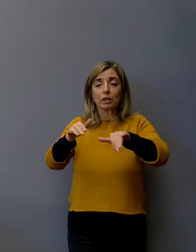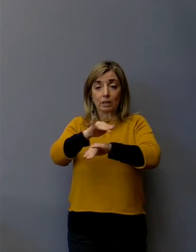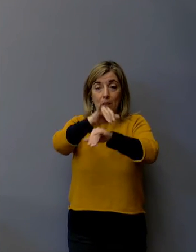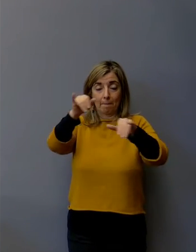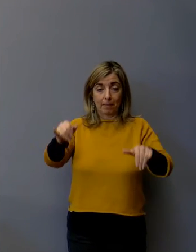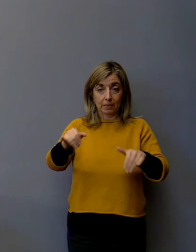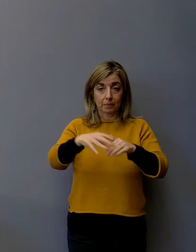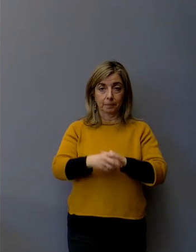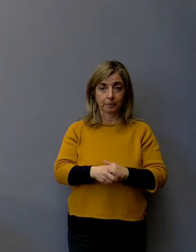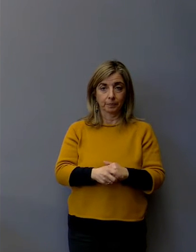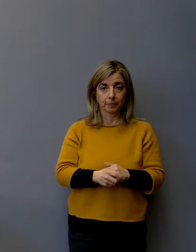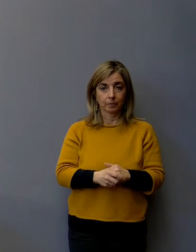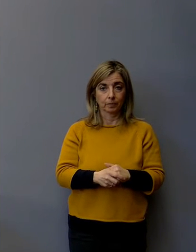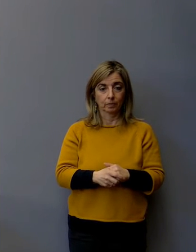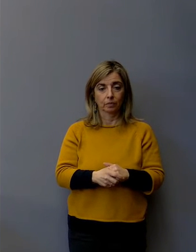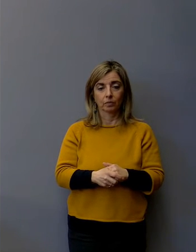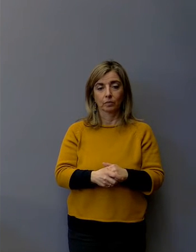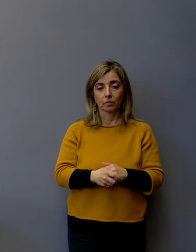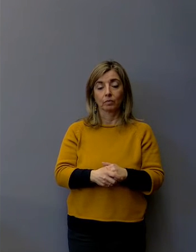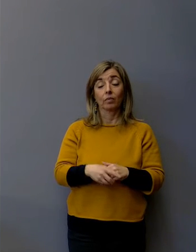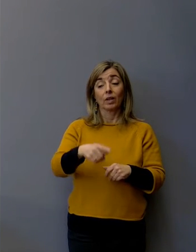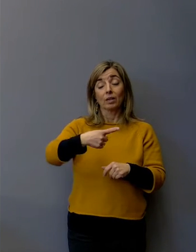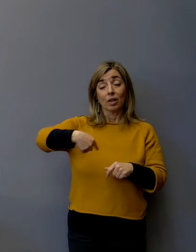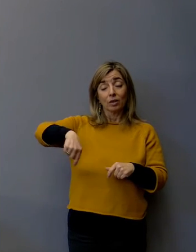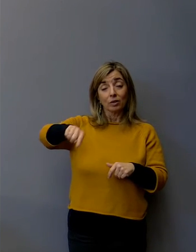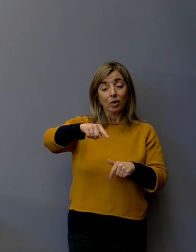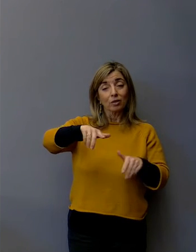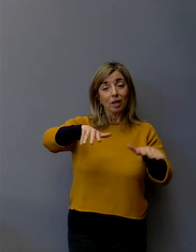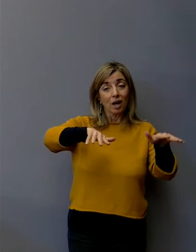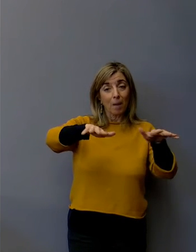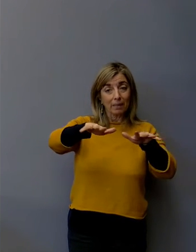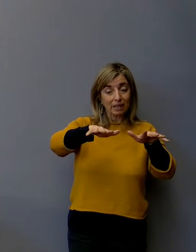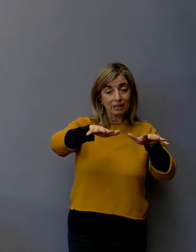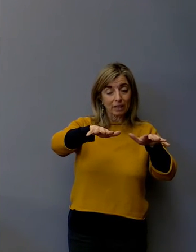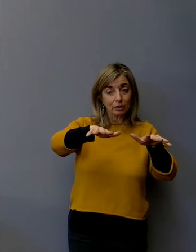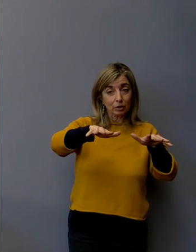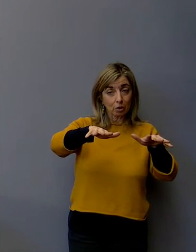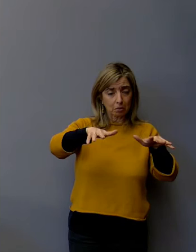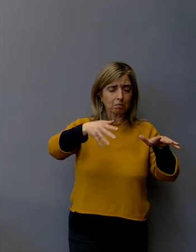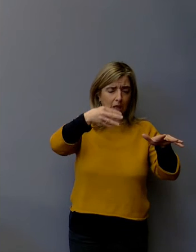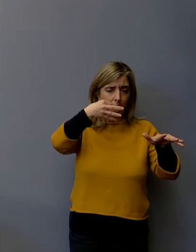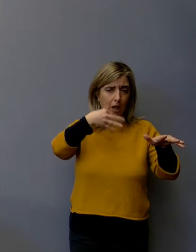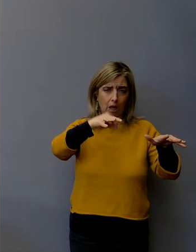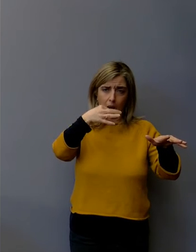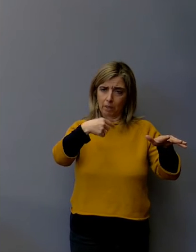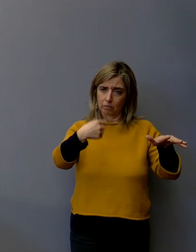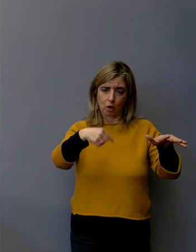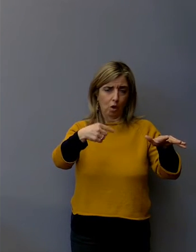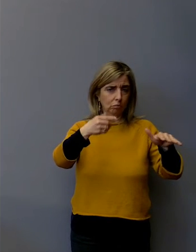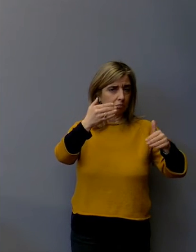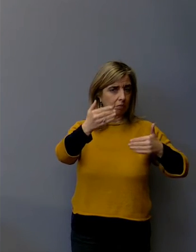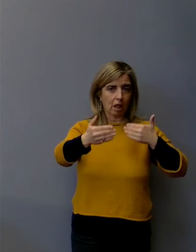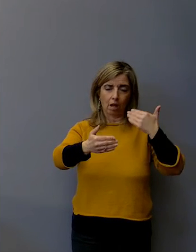priorità per la nostra amministrazione nonostante ciò è stata comunque capace di portare avanti lungimiranti